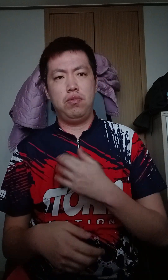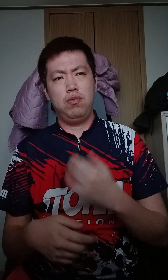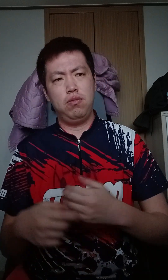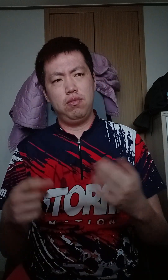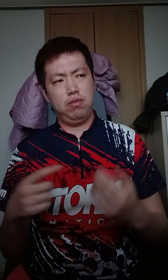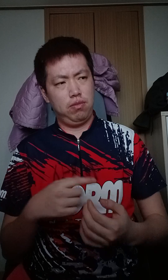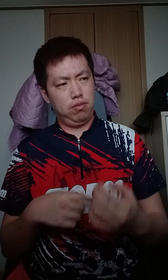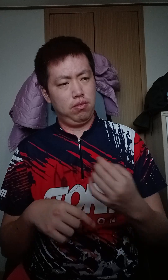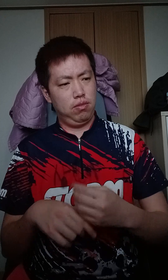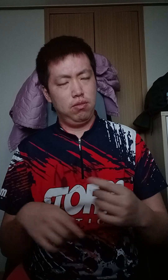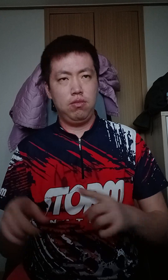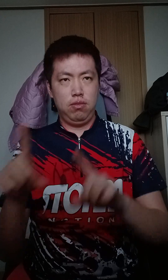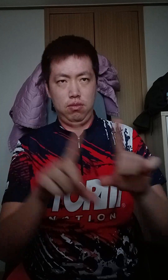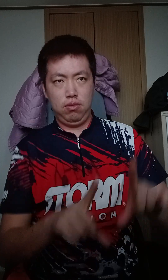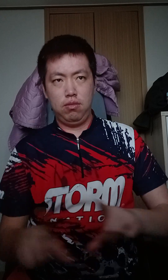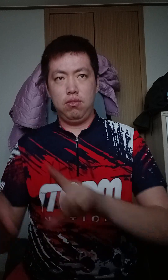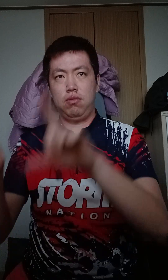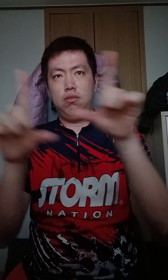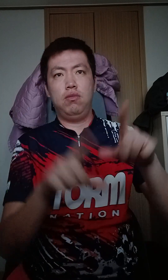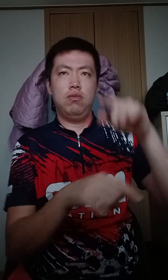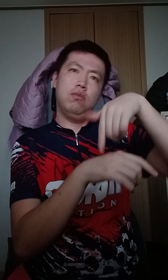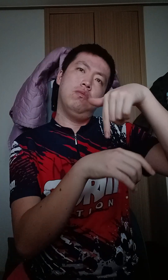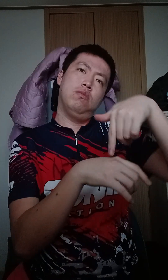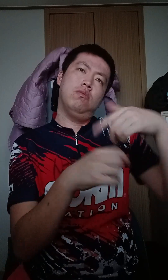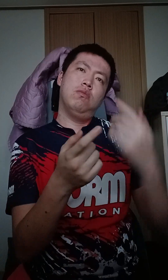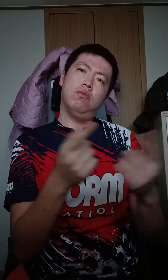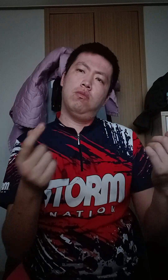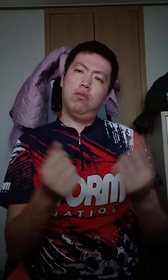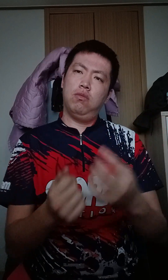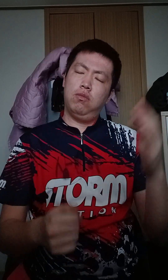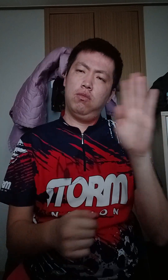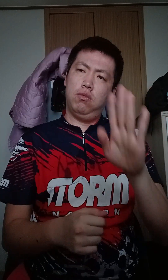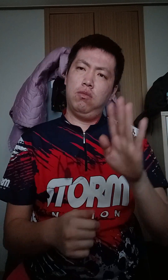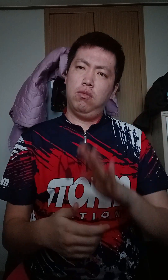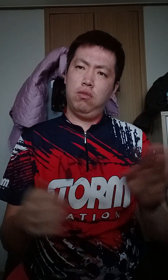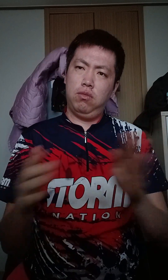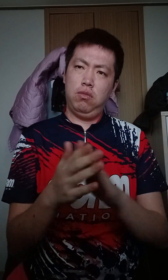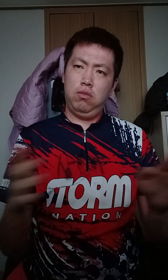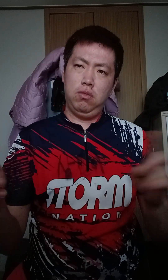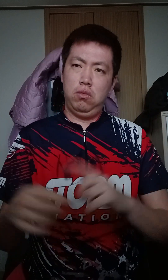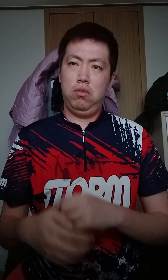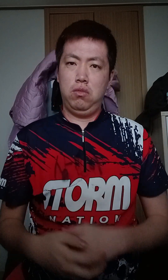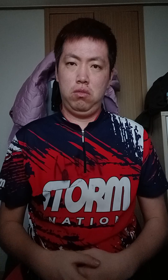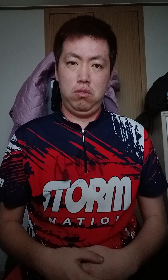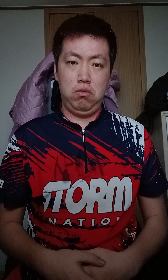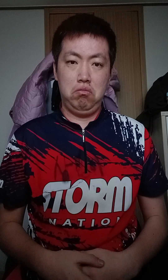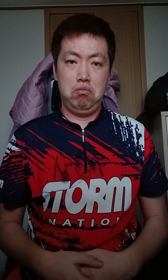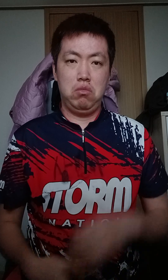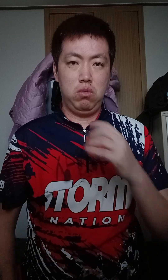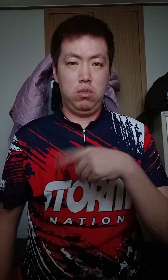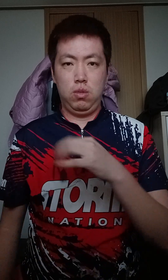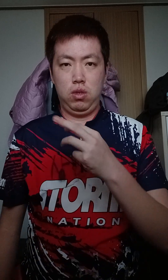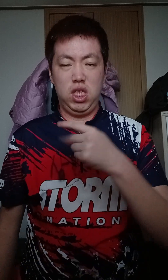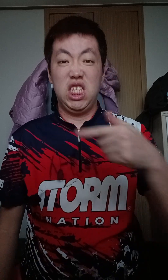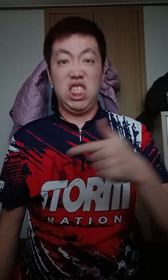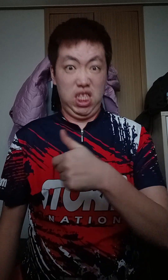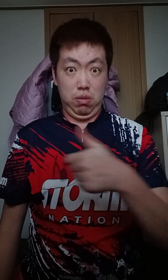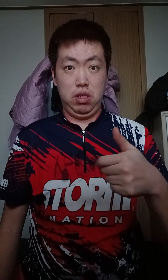갖고 살아가는 것조차도 굉장히 힘든 상황인데 장애인들도 시민이지만 오늘도